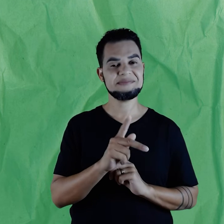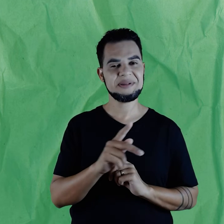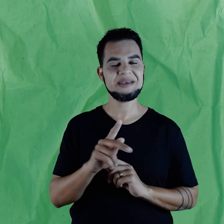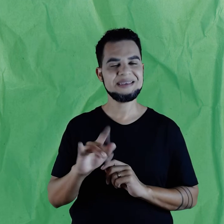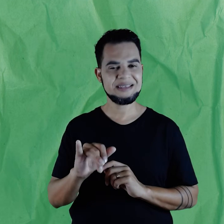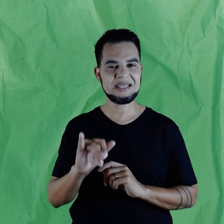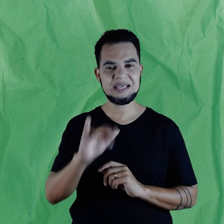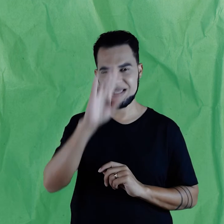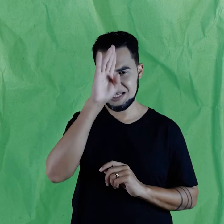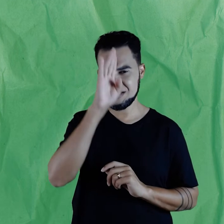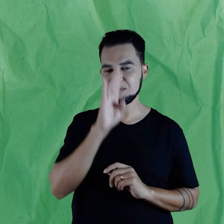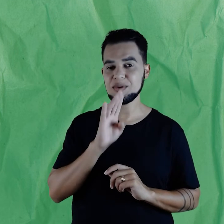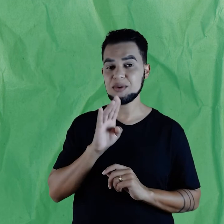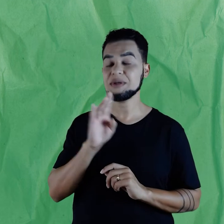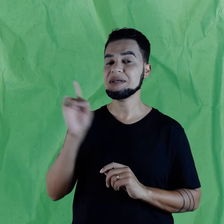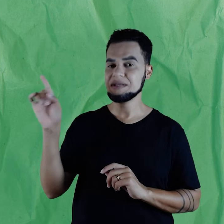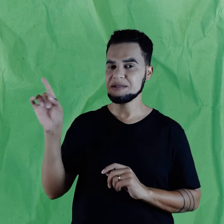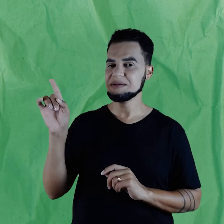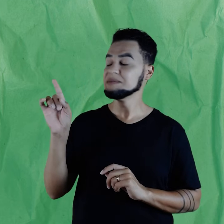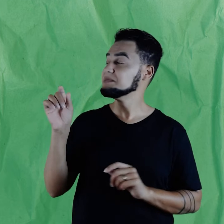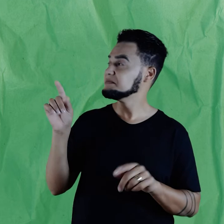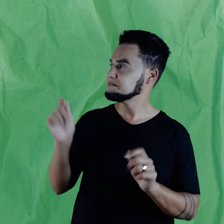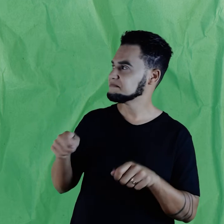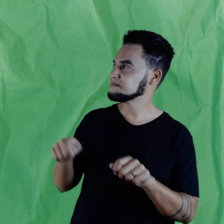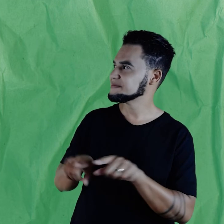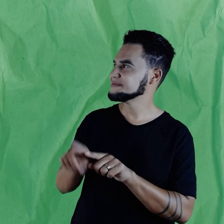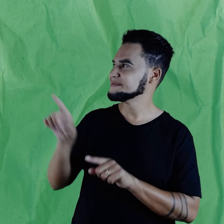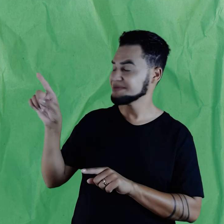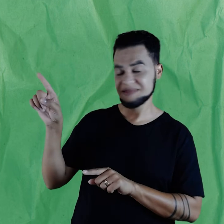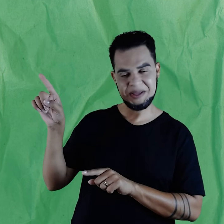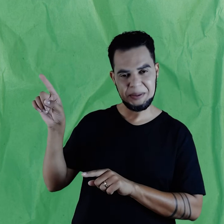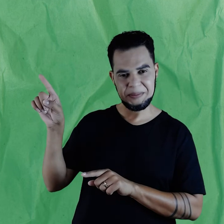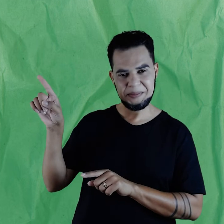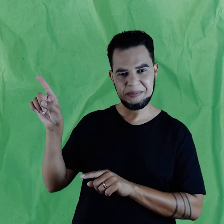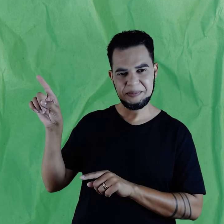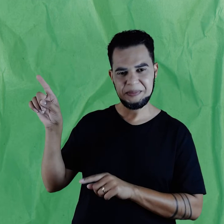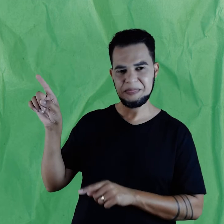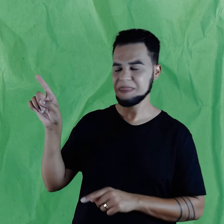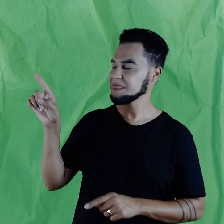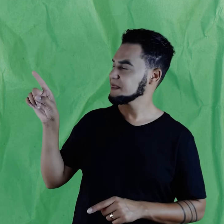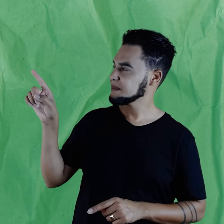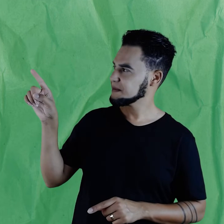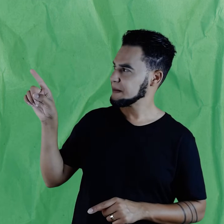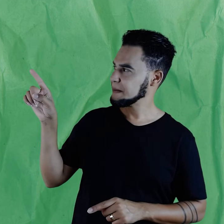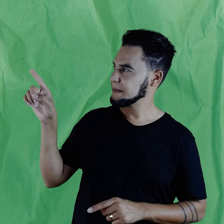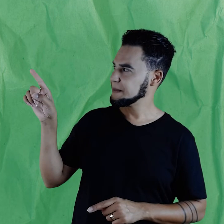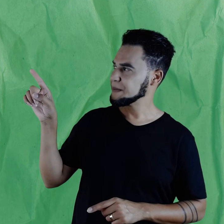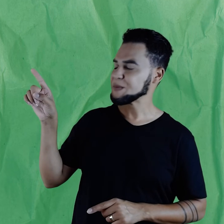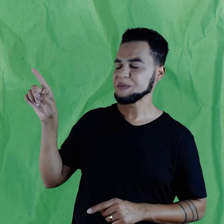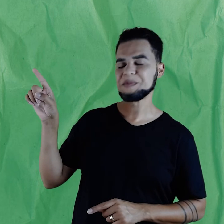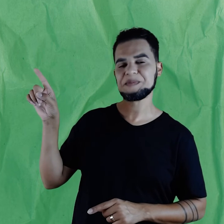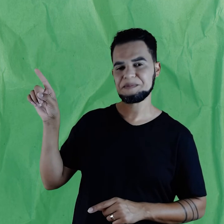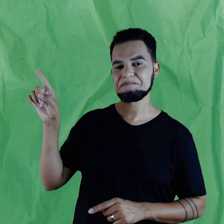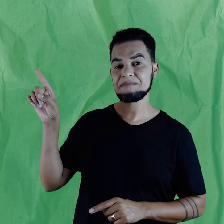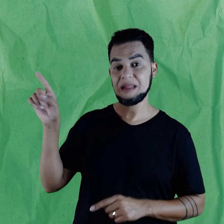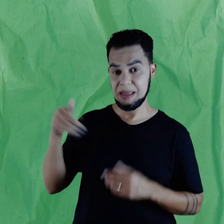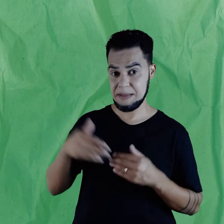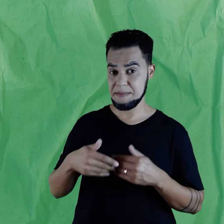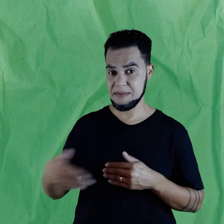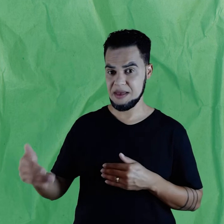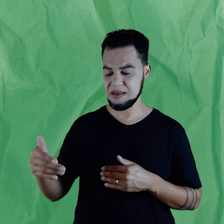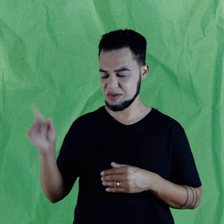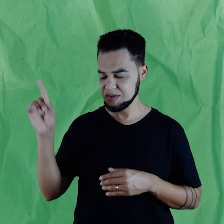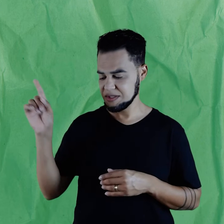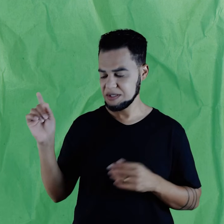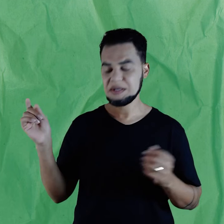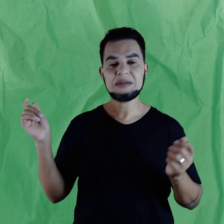que é a Pokédex API.co, tá? Sem o M, /API, /v2, /. A partir daí,